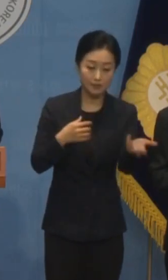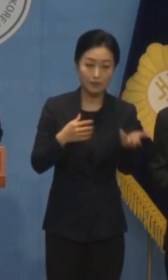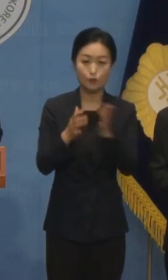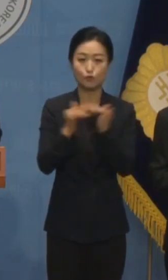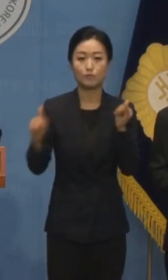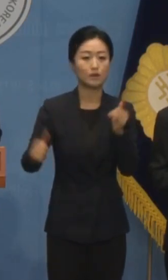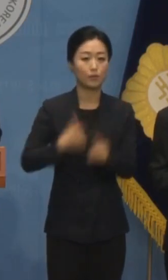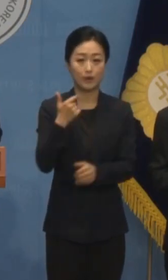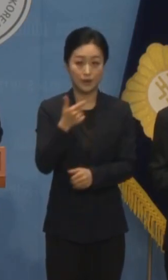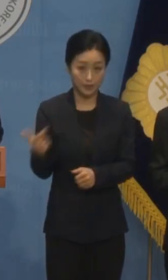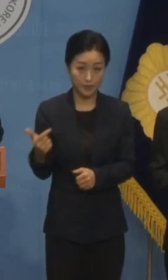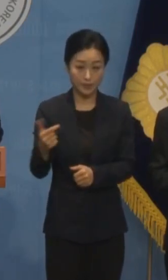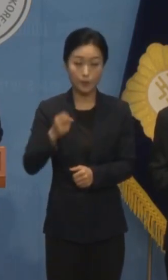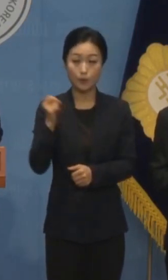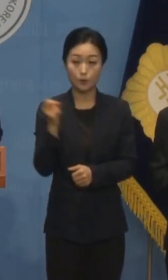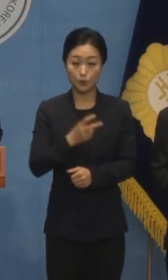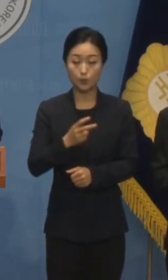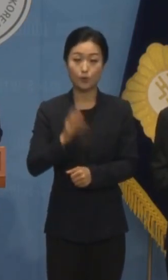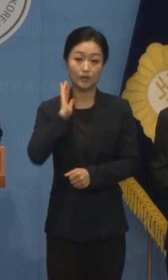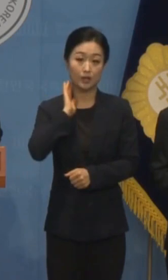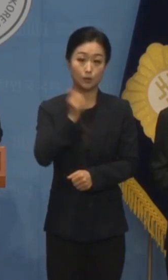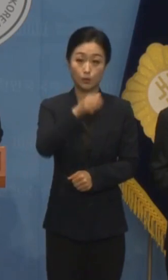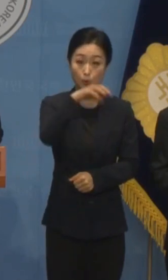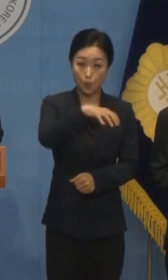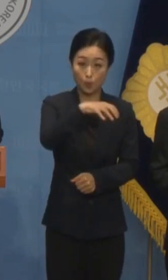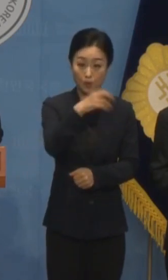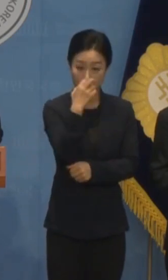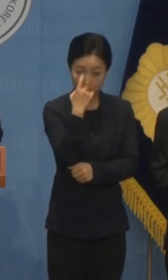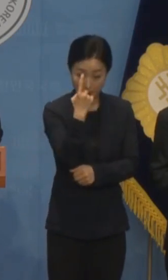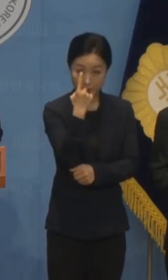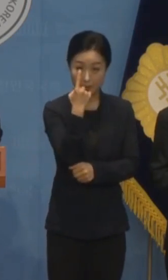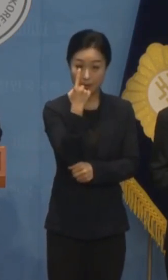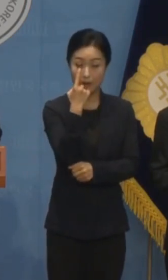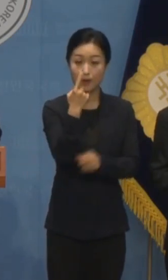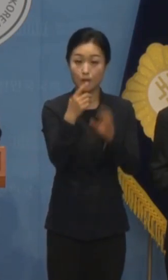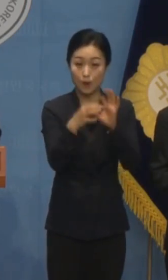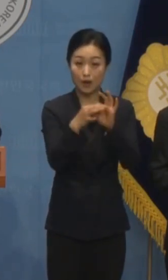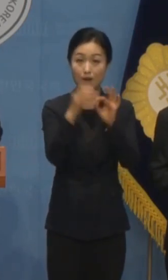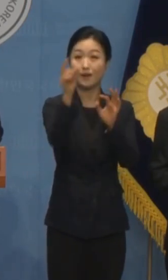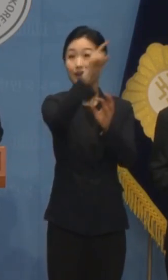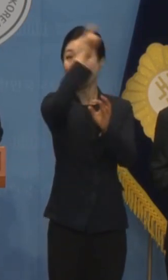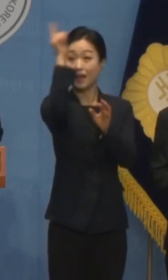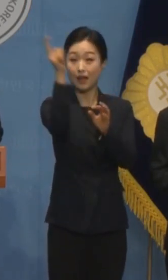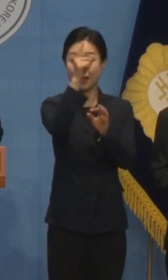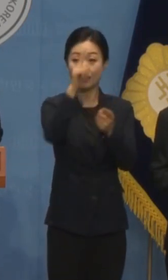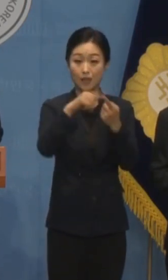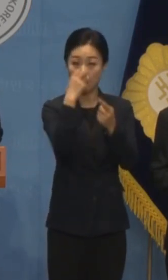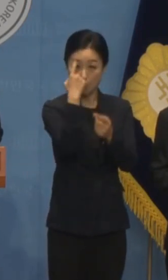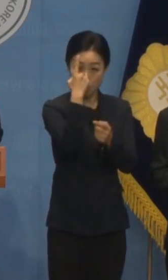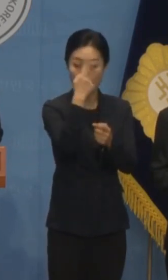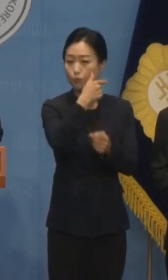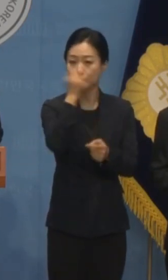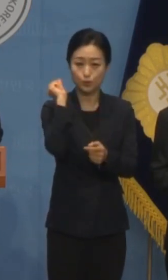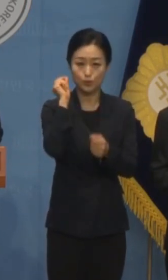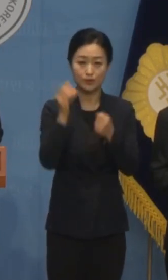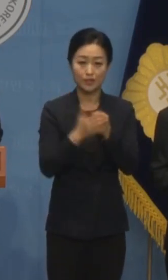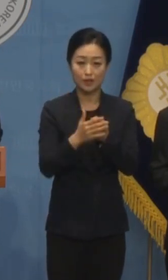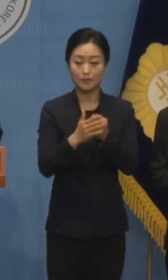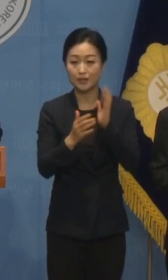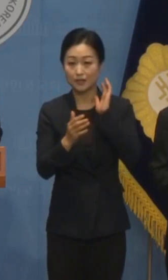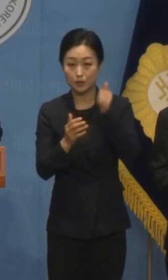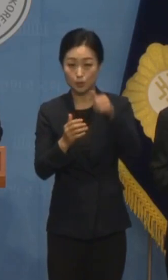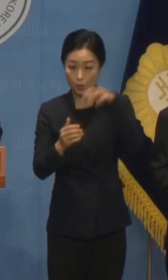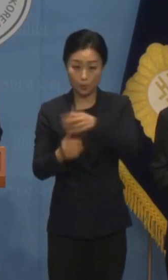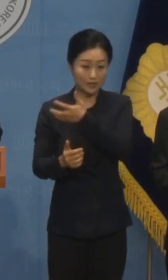샀습니다. 특히 용산은 도감청과 영공방어에 취약해 대통령실 부지로 매우